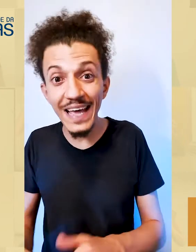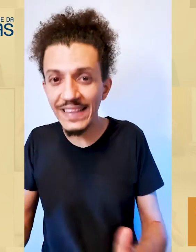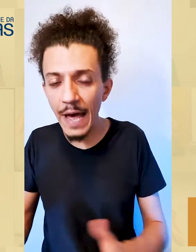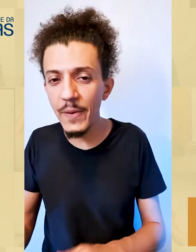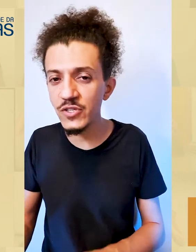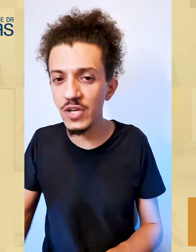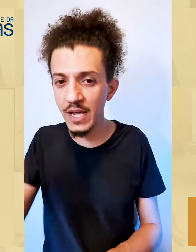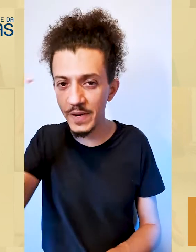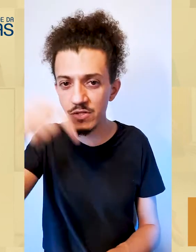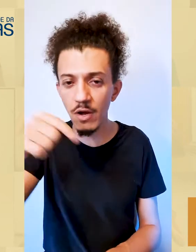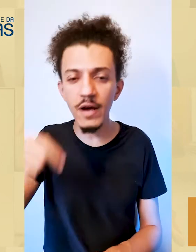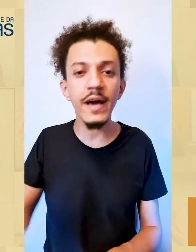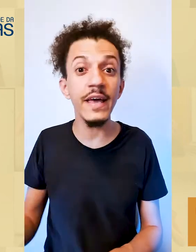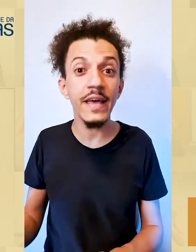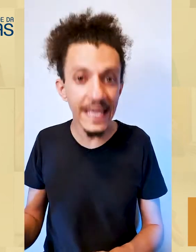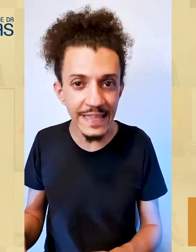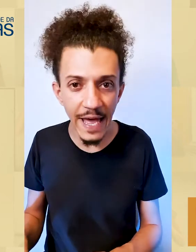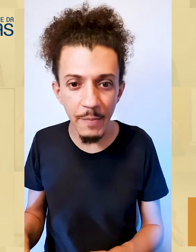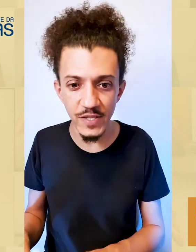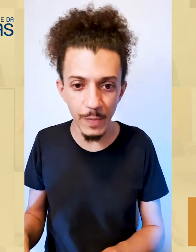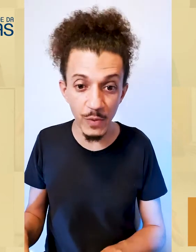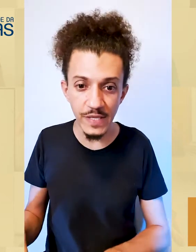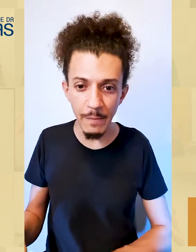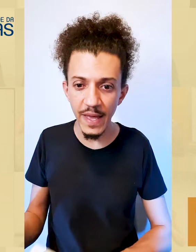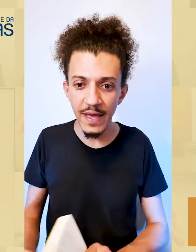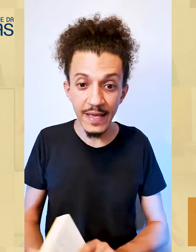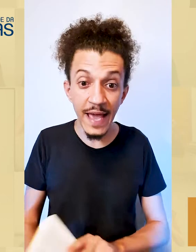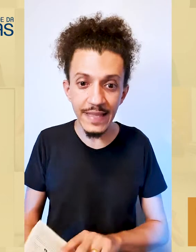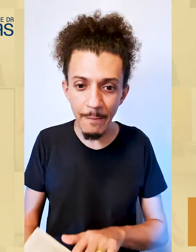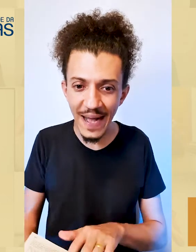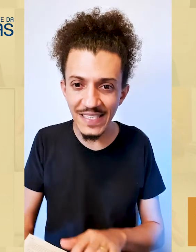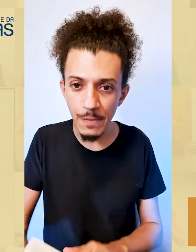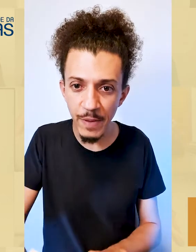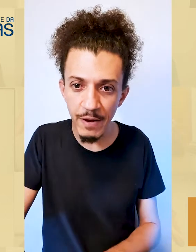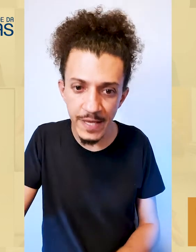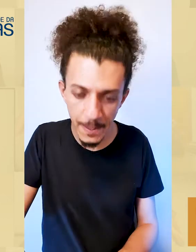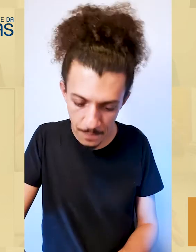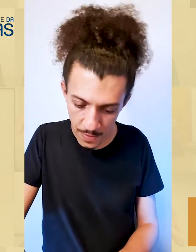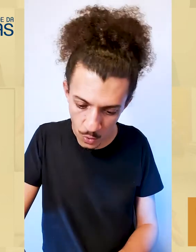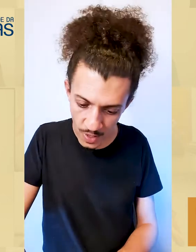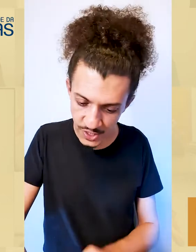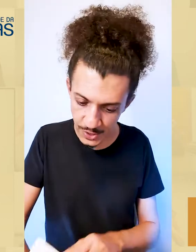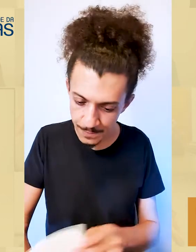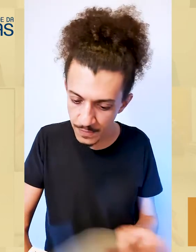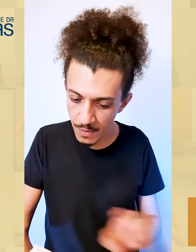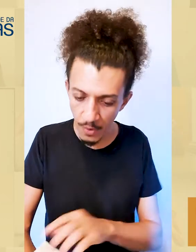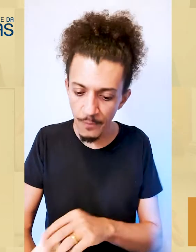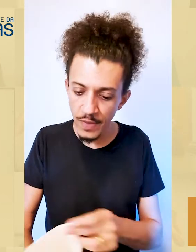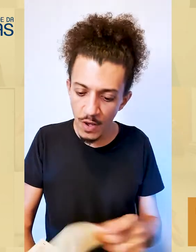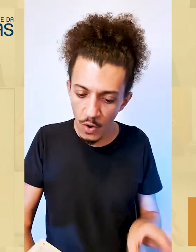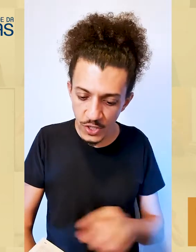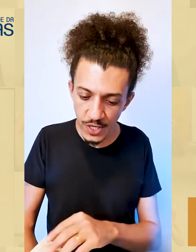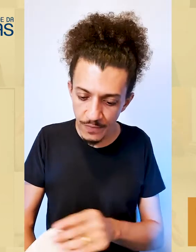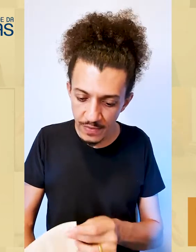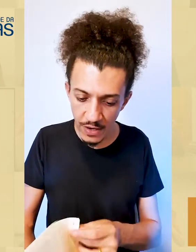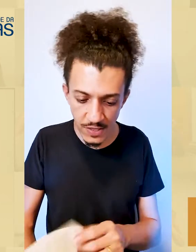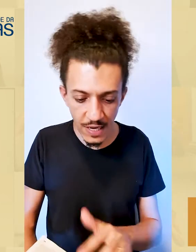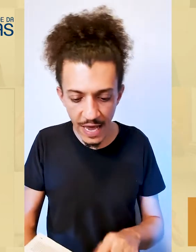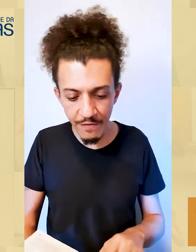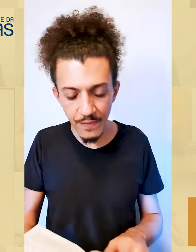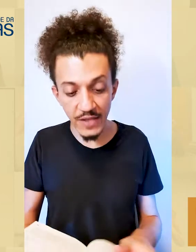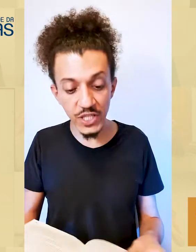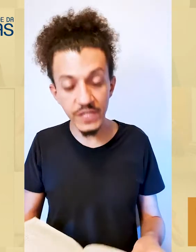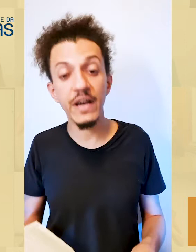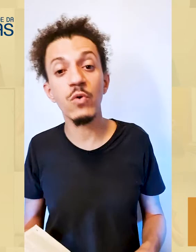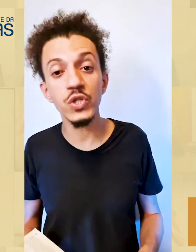você é intérprete de Libras, coloca aí intérprete, para eu saber quem está participando aqui com a gente. Bom, hoje na nossa